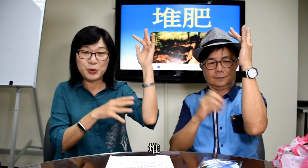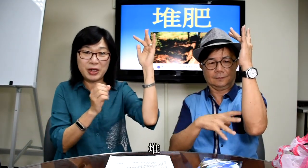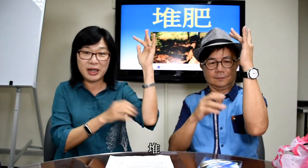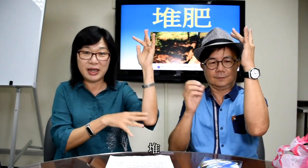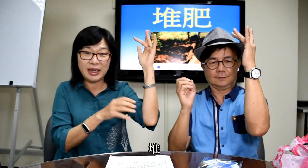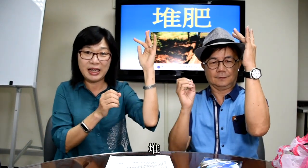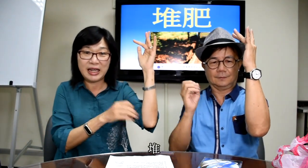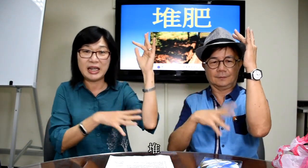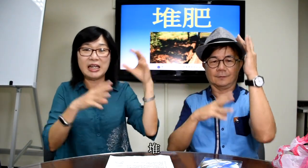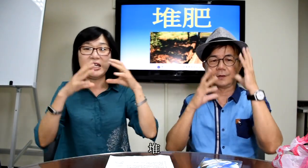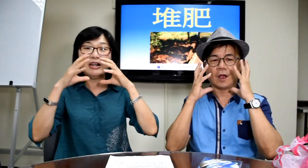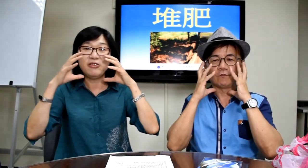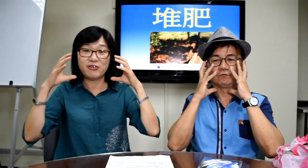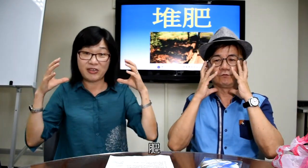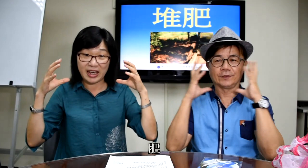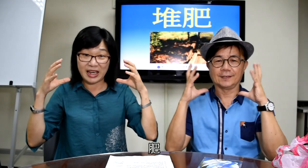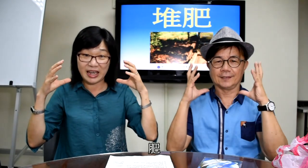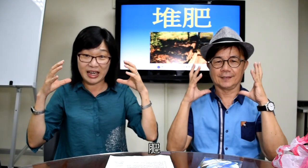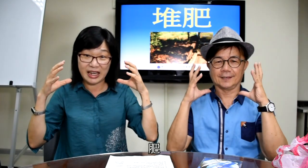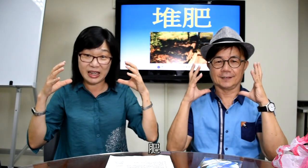堆肥，